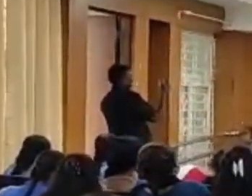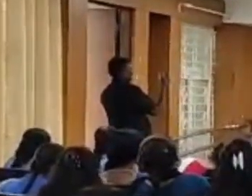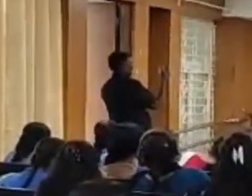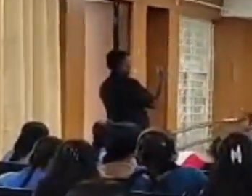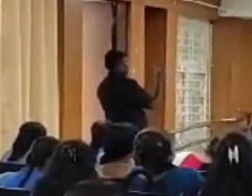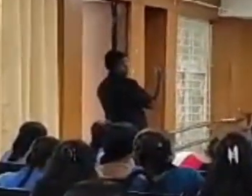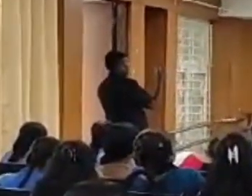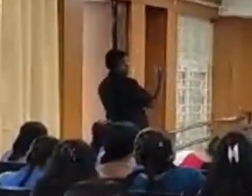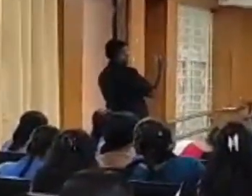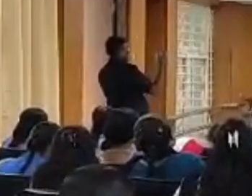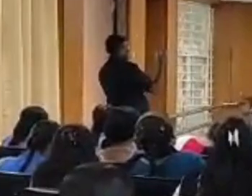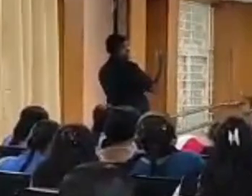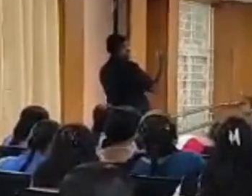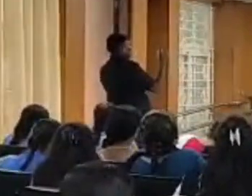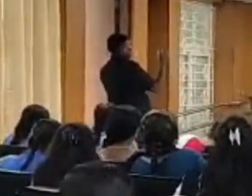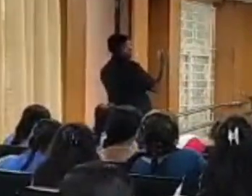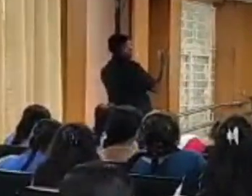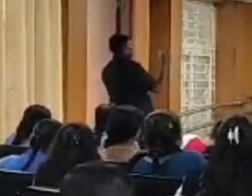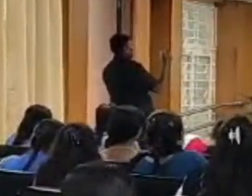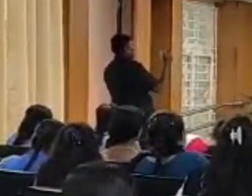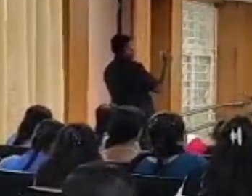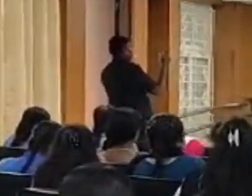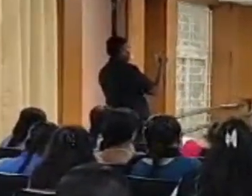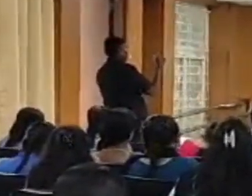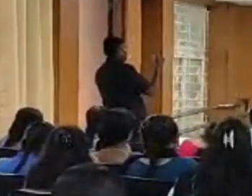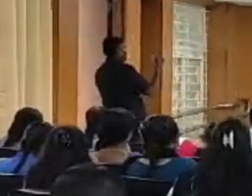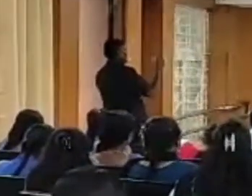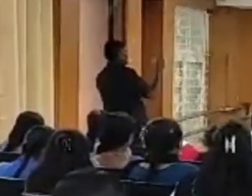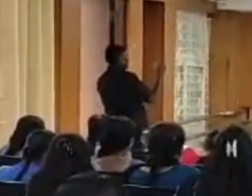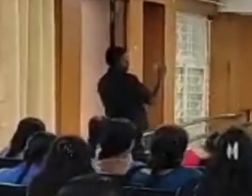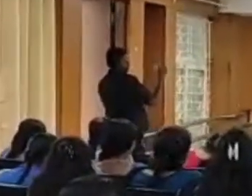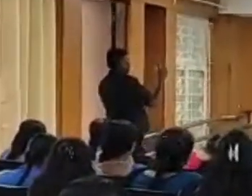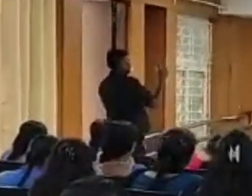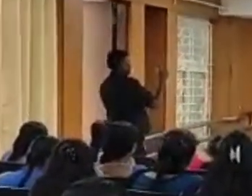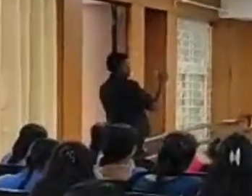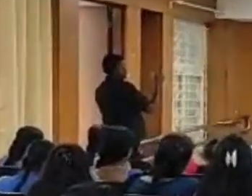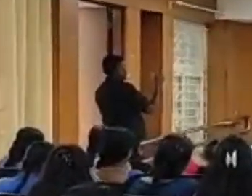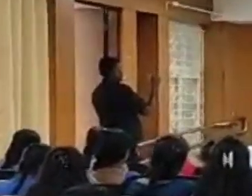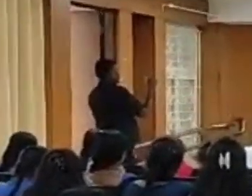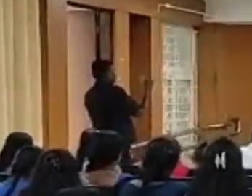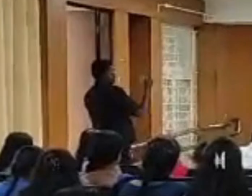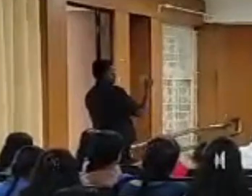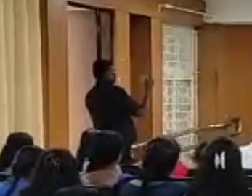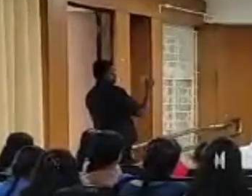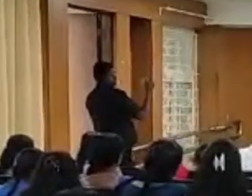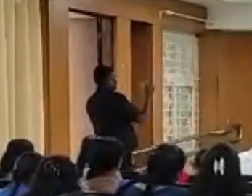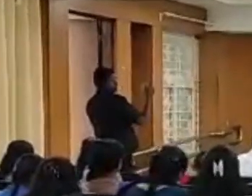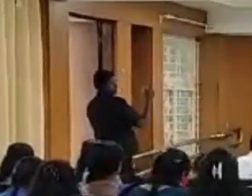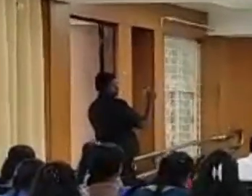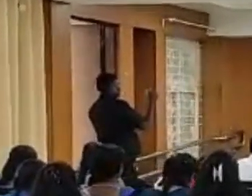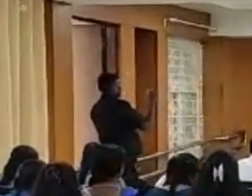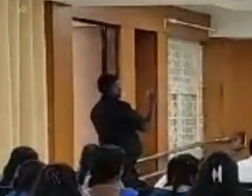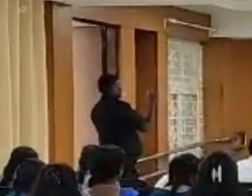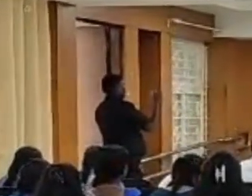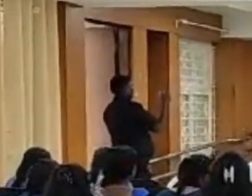ಸ್ವಲ್ಪ ಹಂಗೆ ಏನಾಗ್ತಾ ಬಂತು. ಆಮೇಲೆ ಕಿವ ಬರೋದ್ ನೋಡಿ ಒಂದು ಡೇ ಹೋಗಿ ಹಾಸ್ಪಿಟಲ್